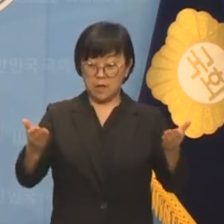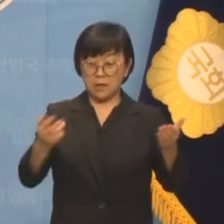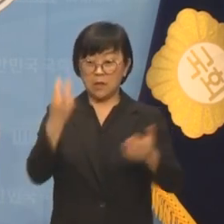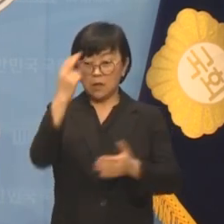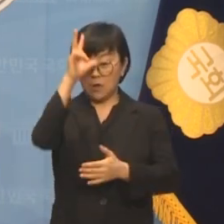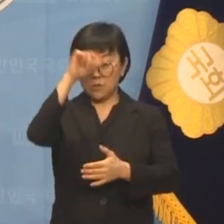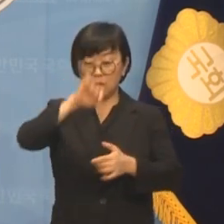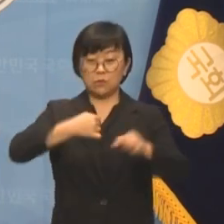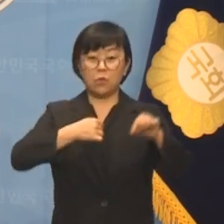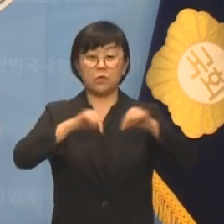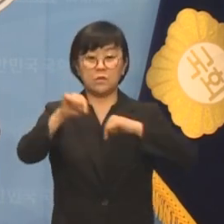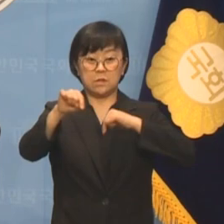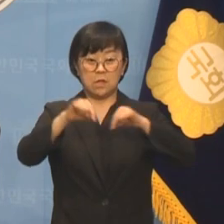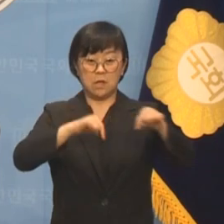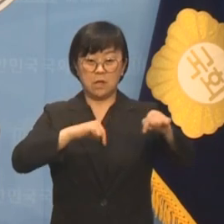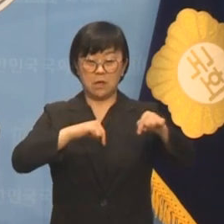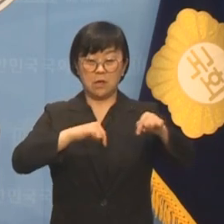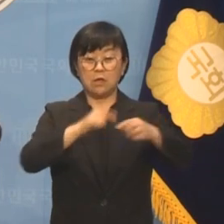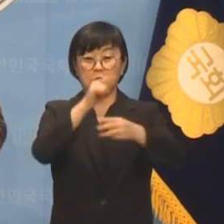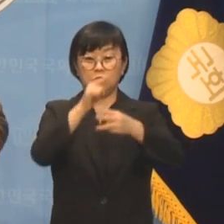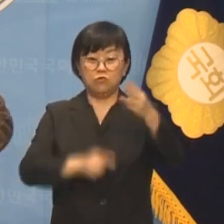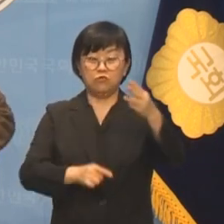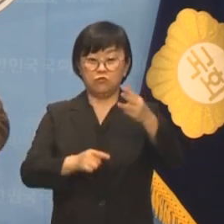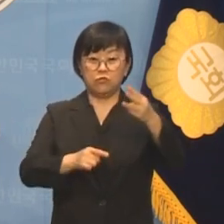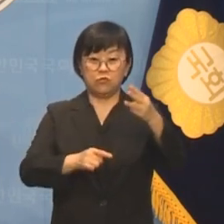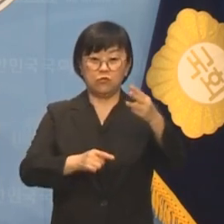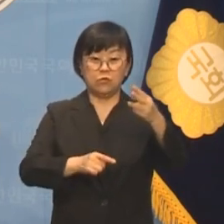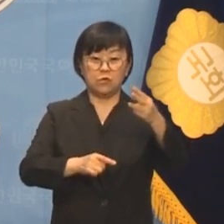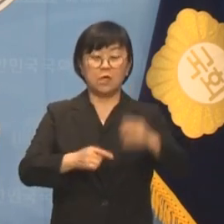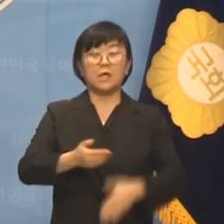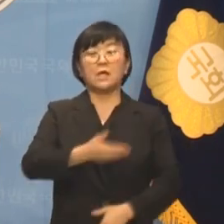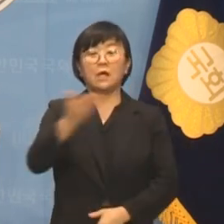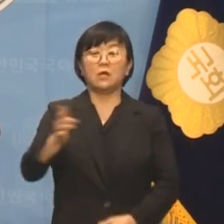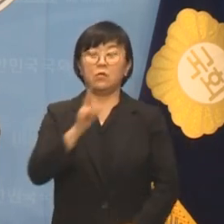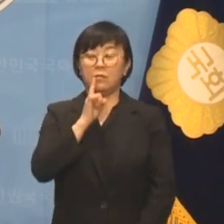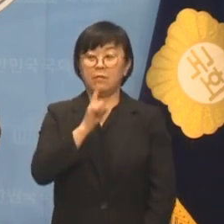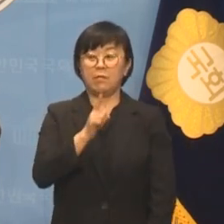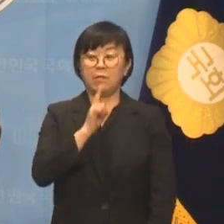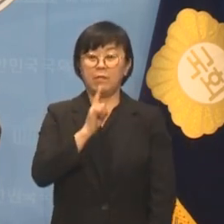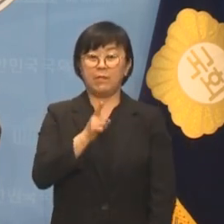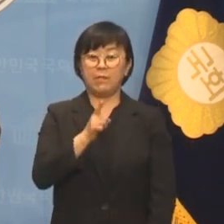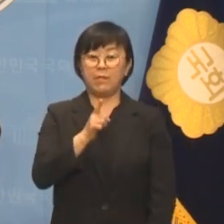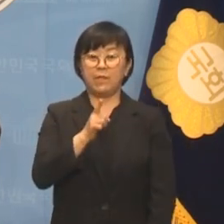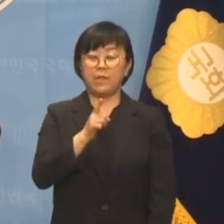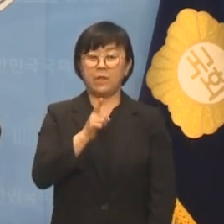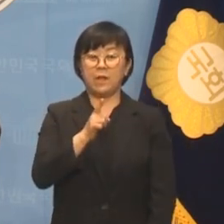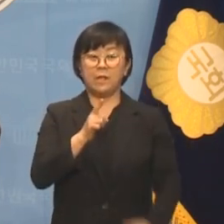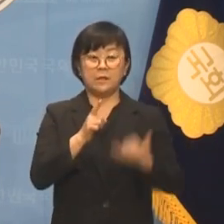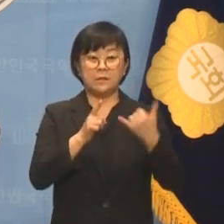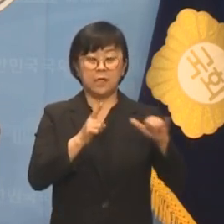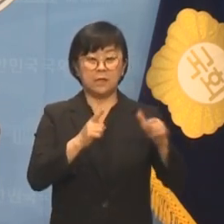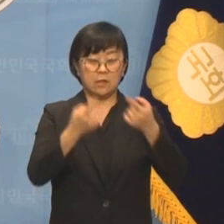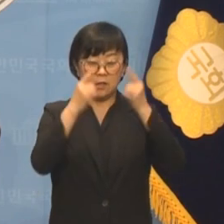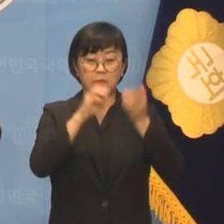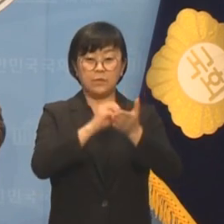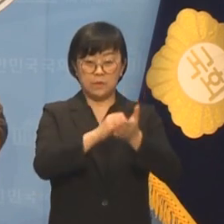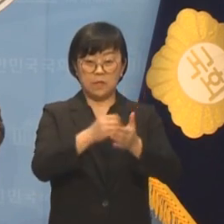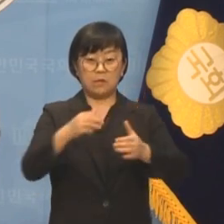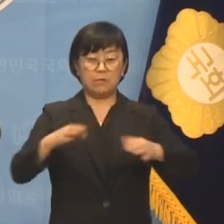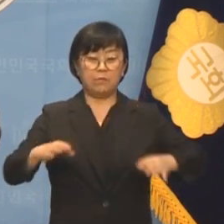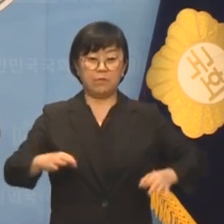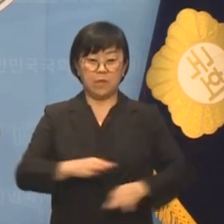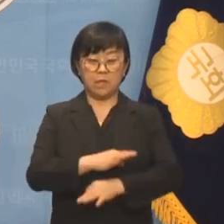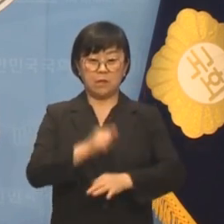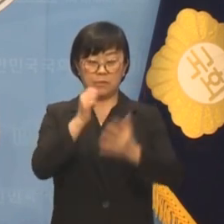독재의 강이고 윤성의 강이라고 말했습니다 자녀 입시비리 혐의로 징역형을